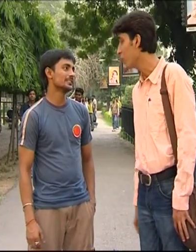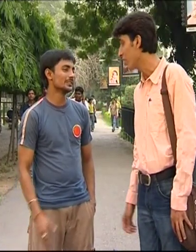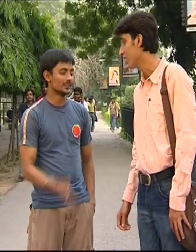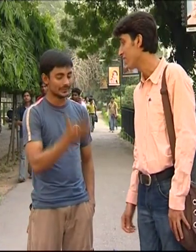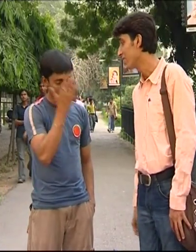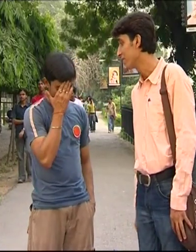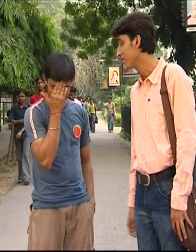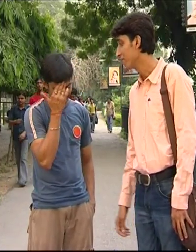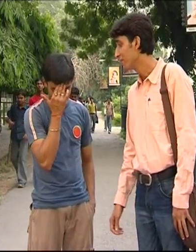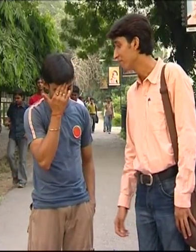पाऊंगा।